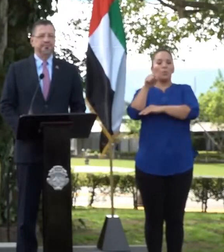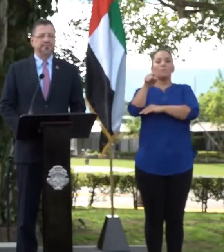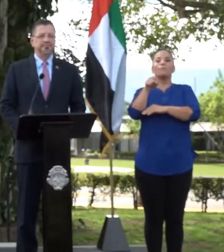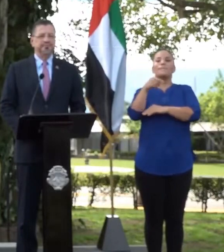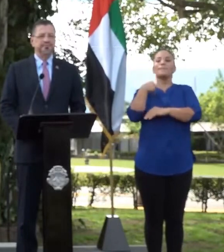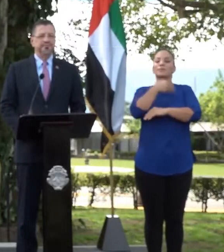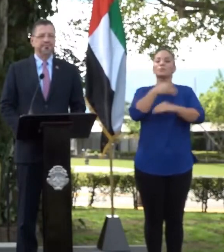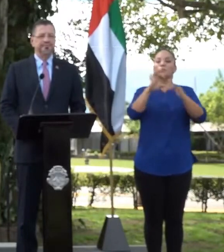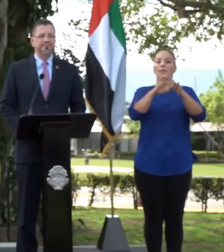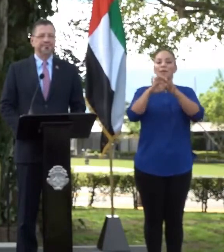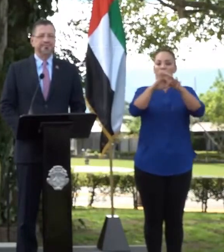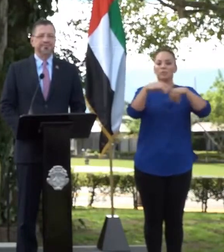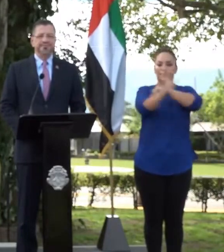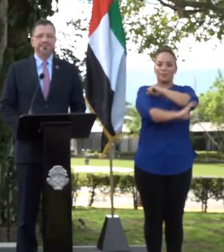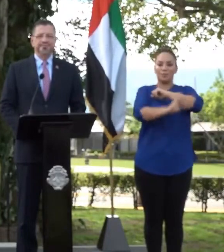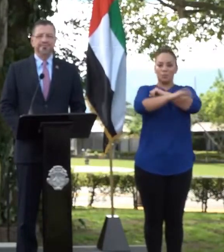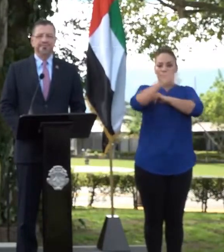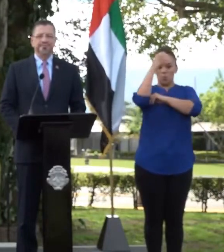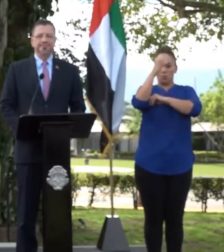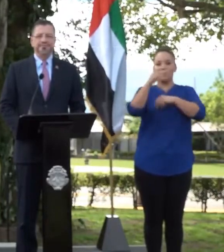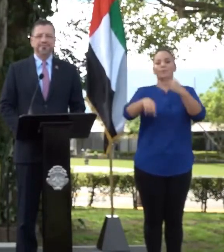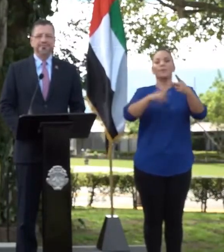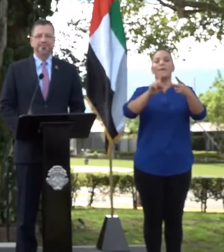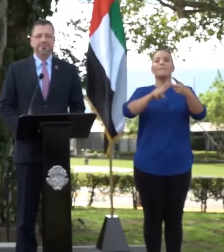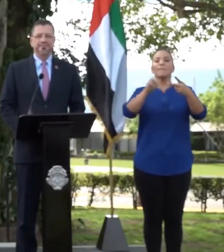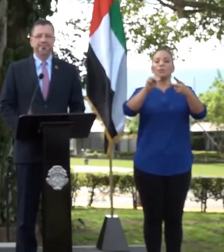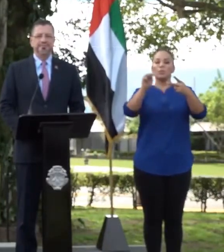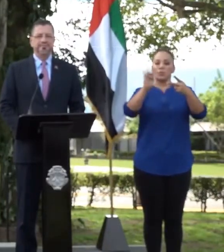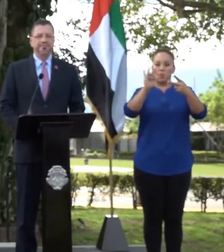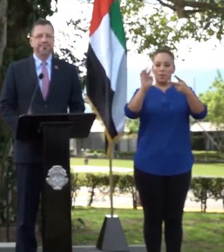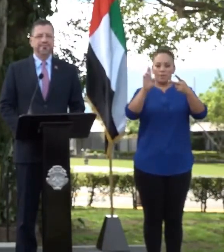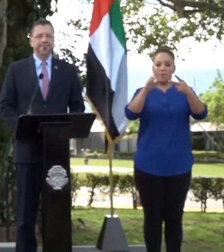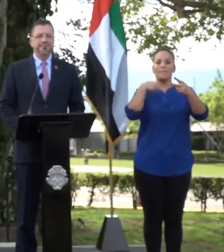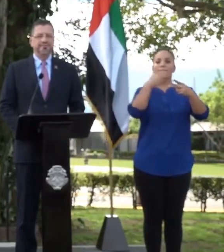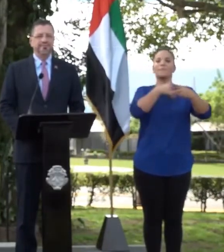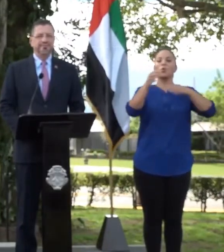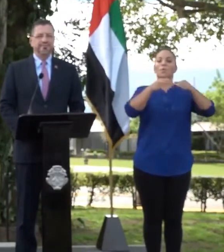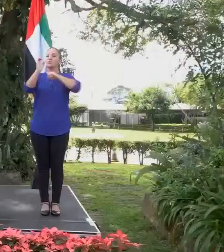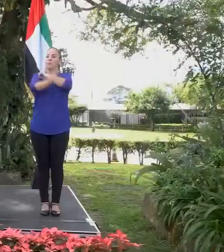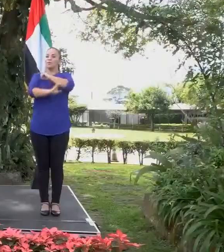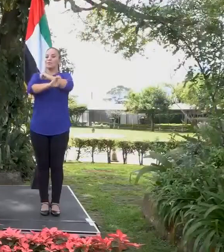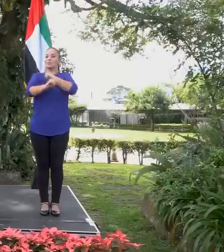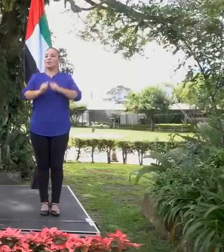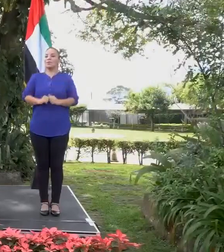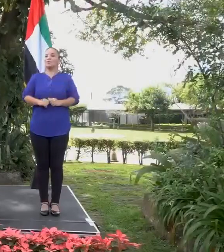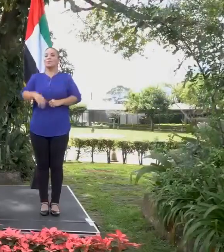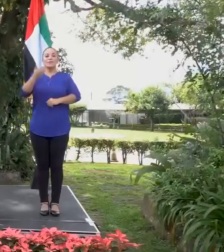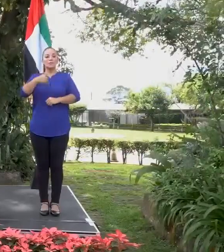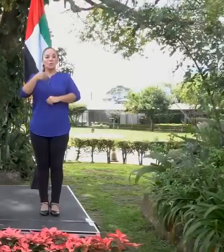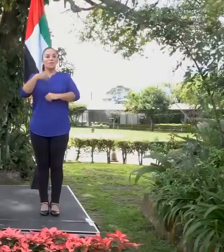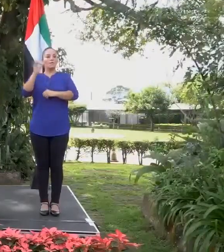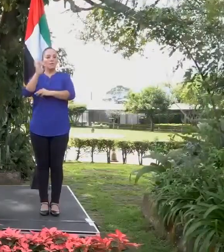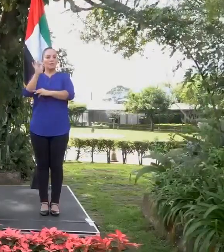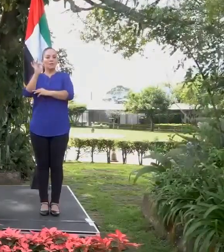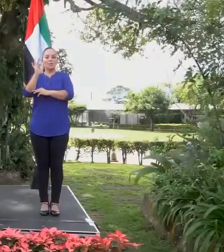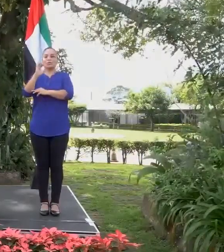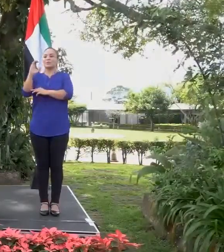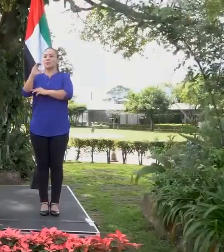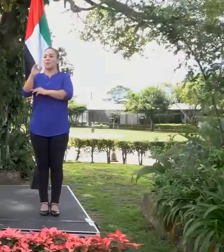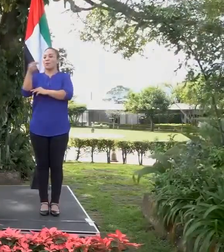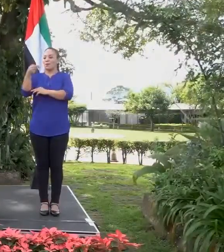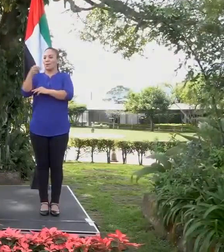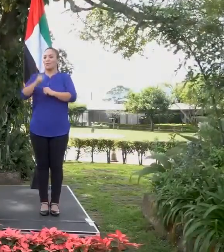de Relaciones Exteriores y Culto, el señor Manuel Tobar Rivera, ministro de Comercio Exterior, el señor Francisco